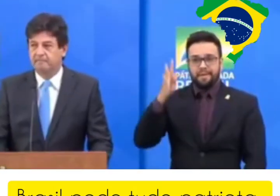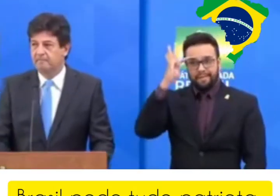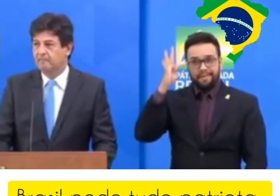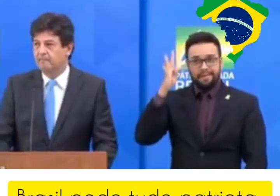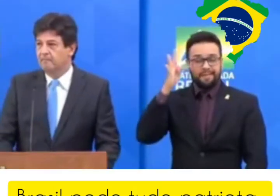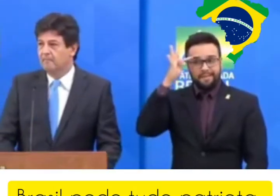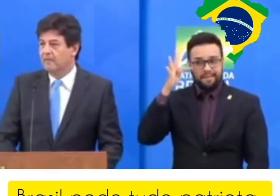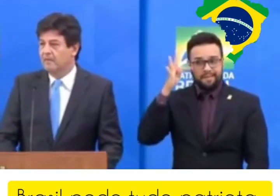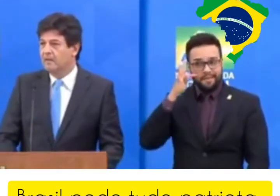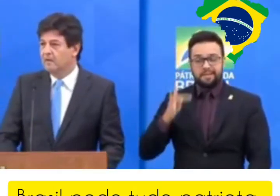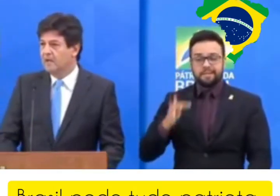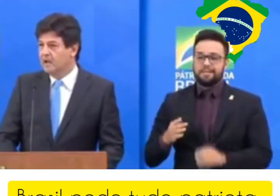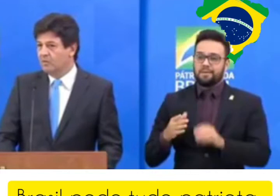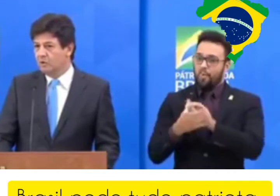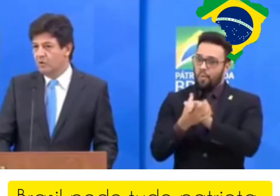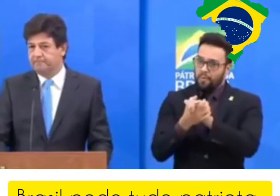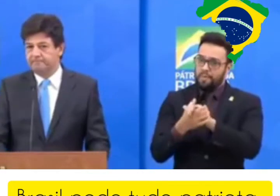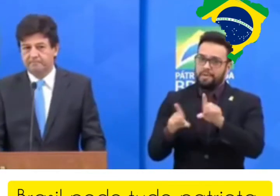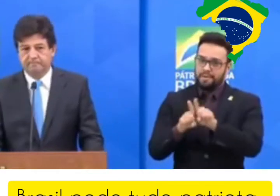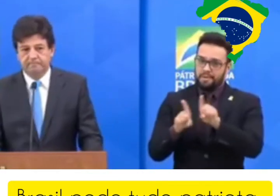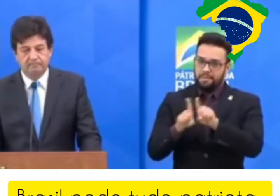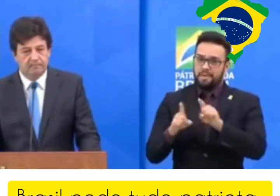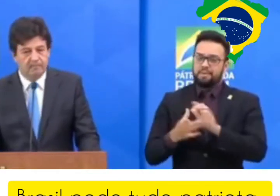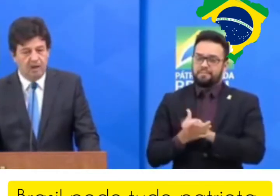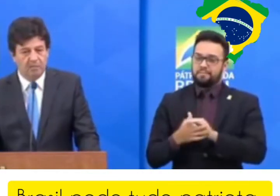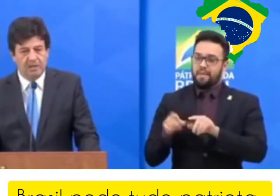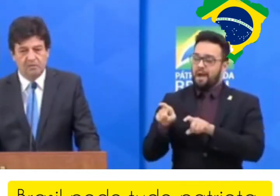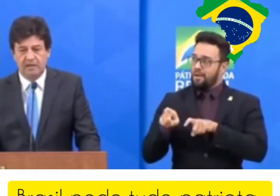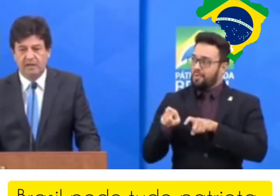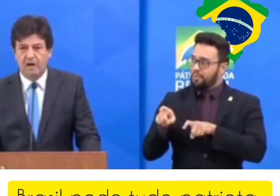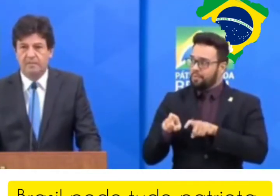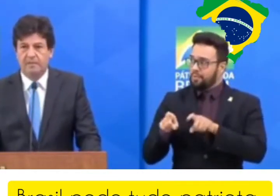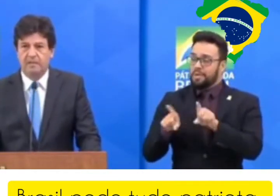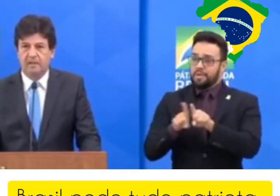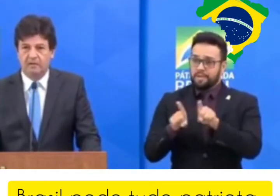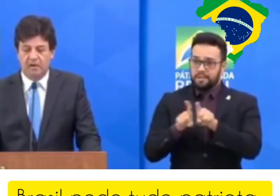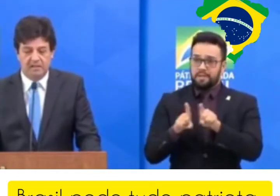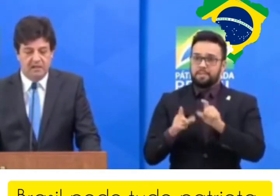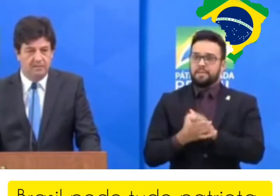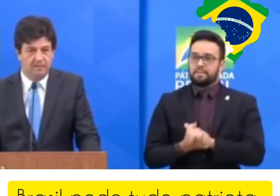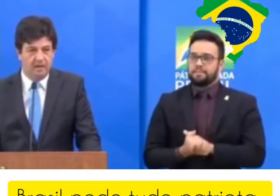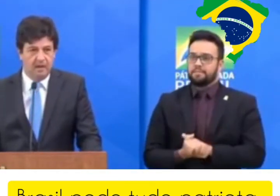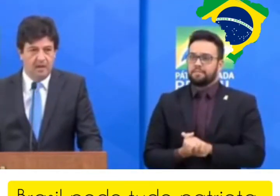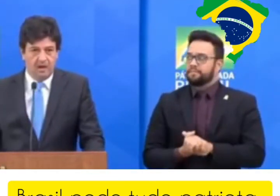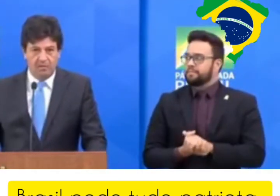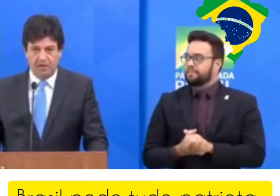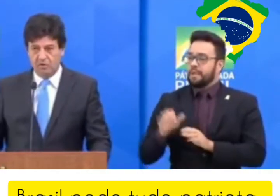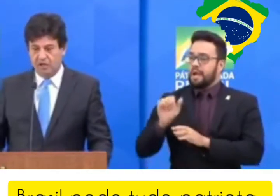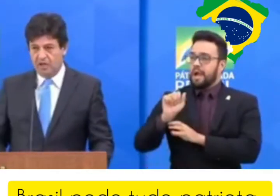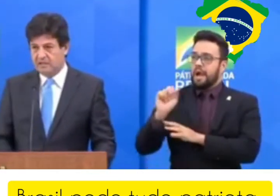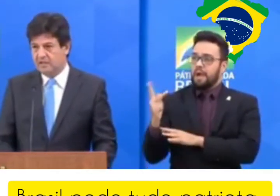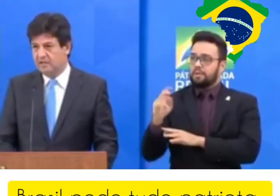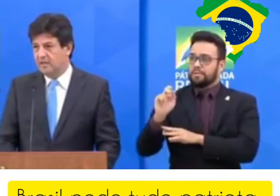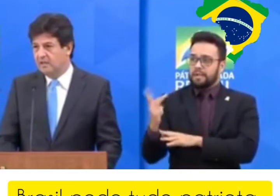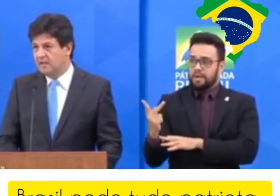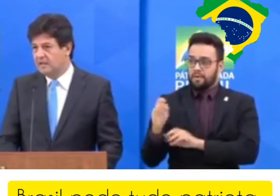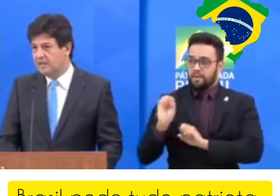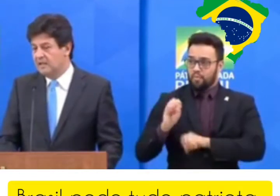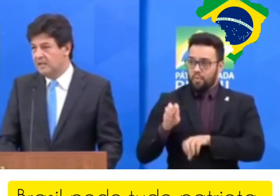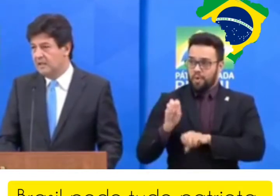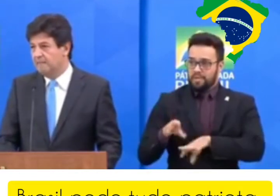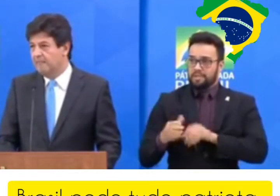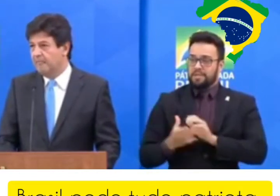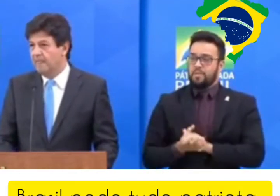Cristina, da Agricultura, ao ministro Weintraub, da Educação, ao ministro Onix,